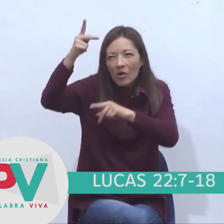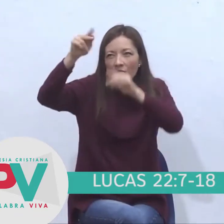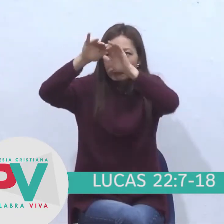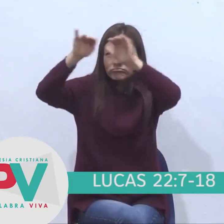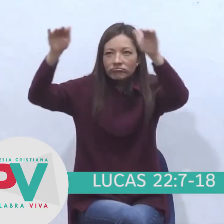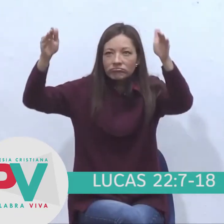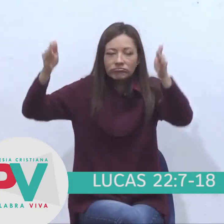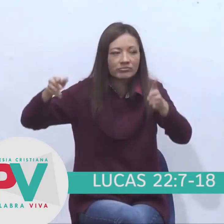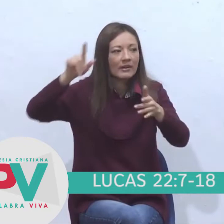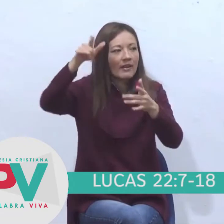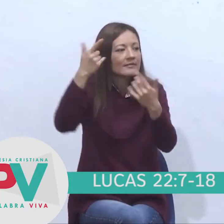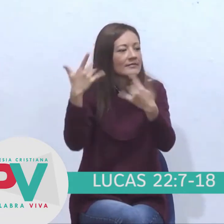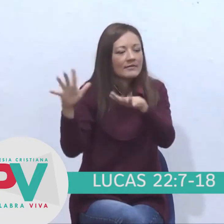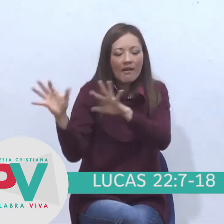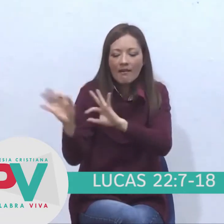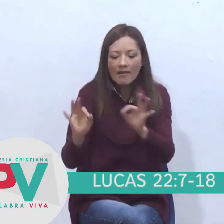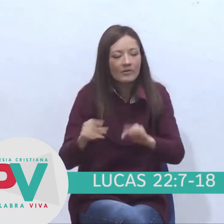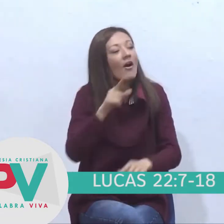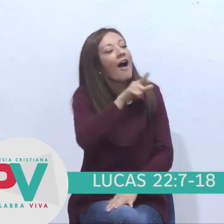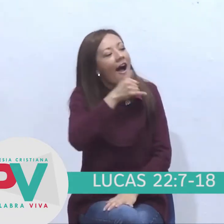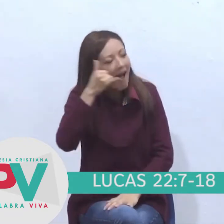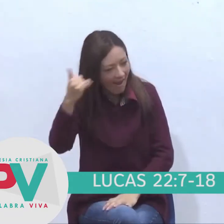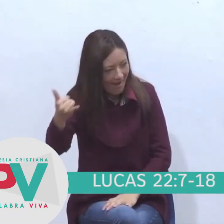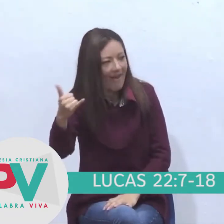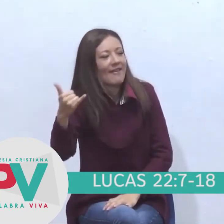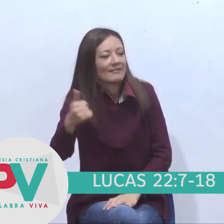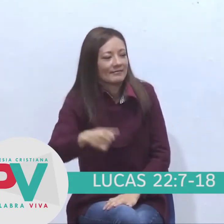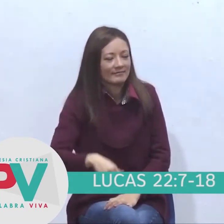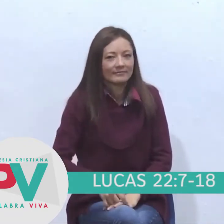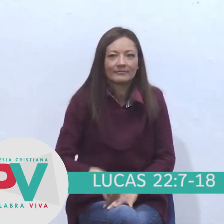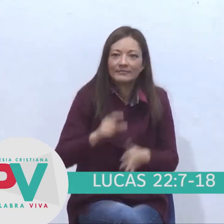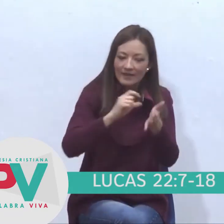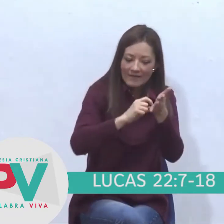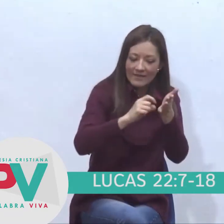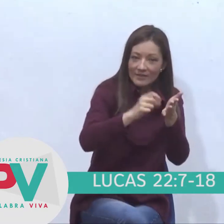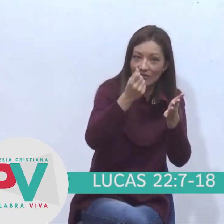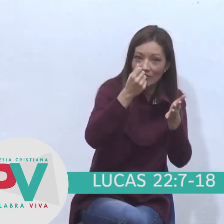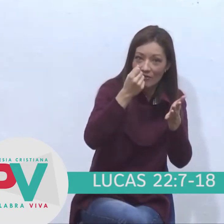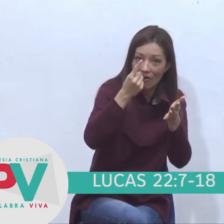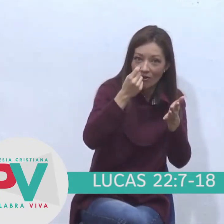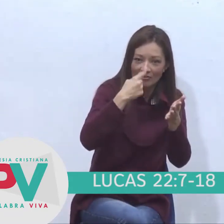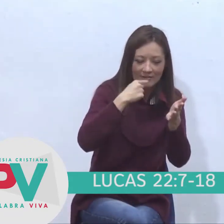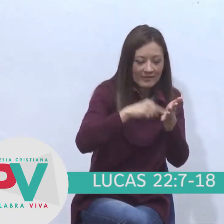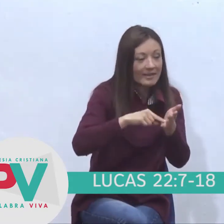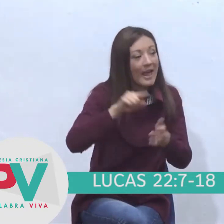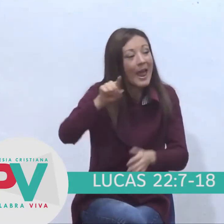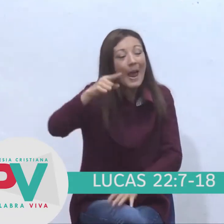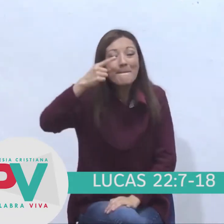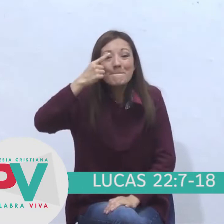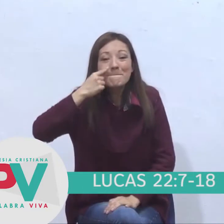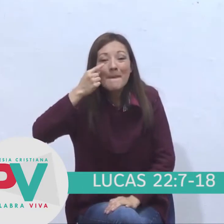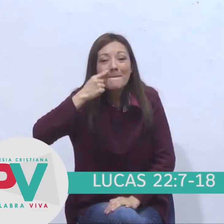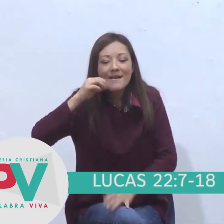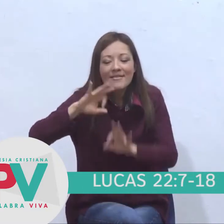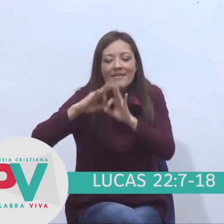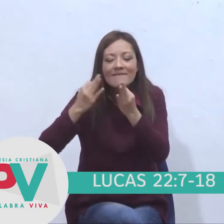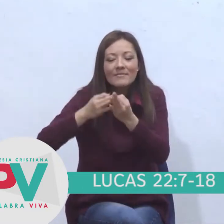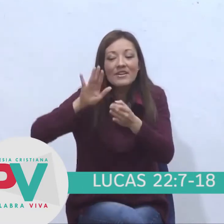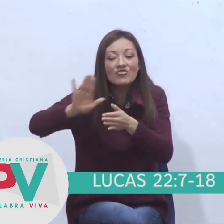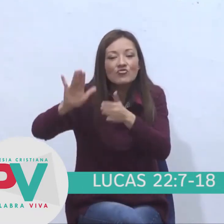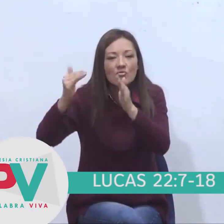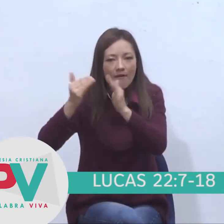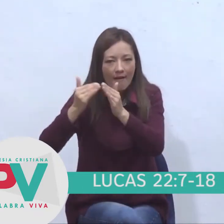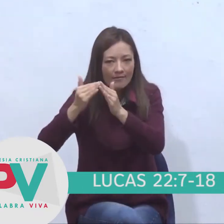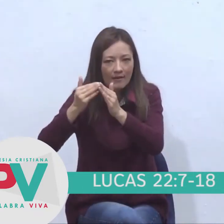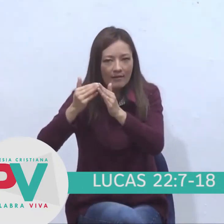preparad allí. Escuche esto en el versículo 11. Dice: el padre de familia de esta casa